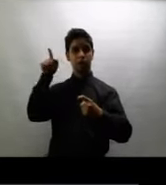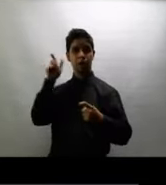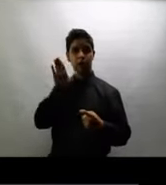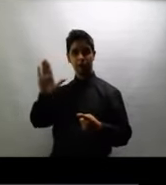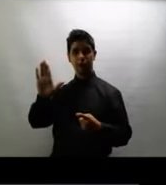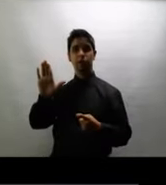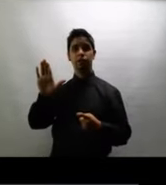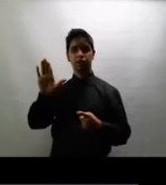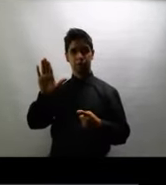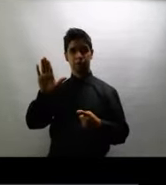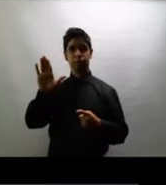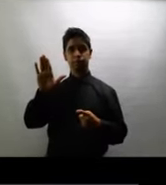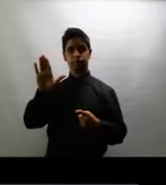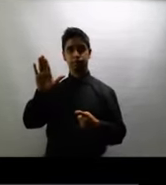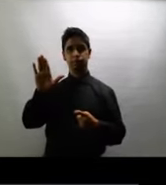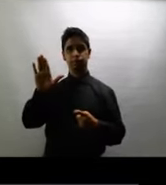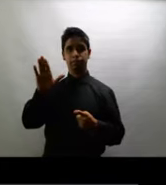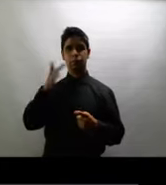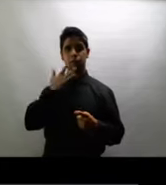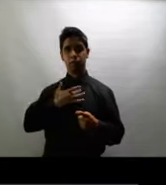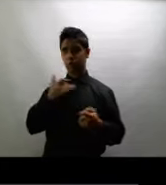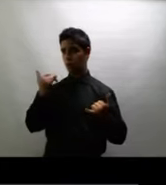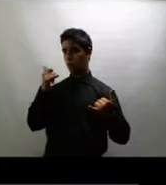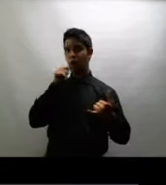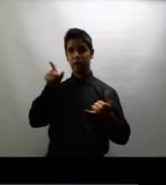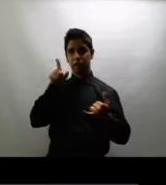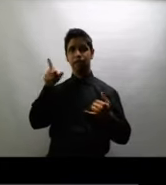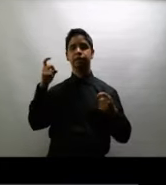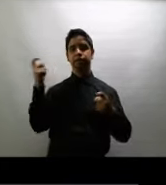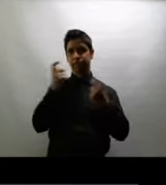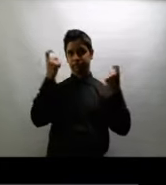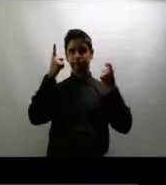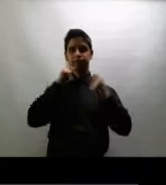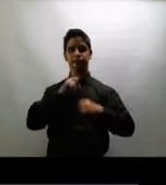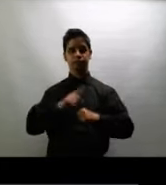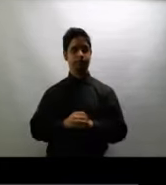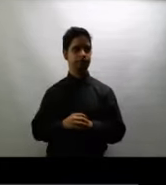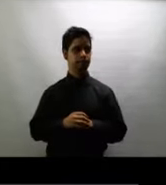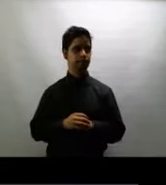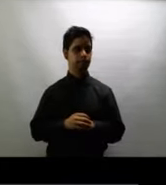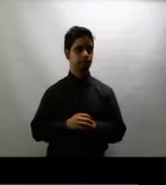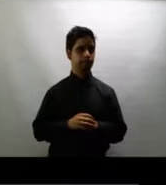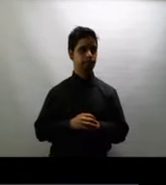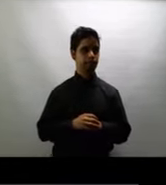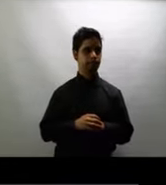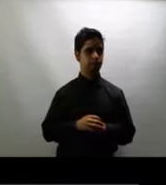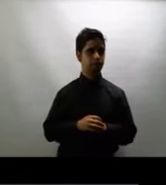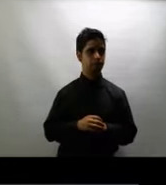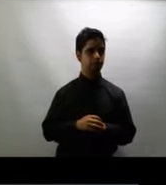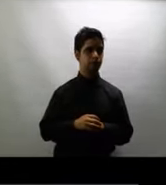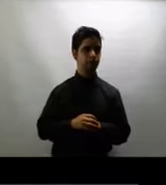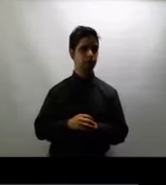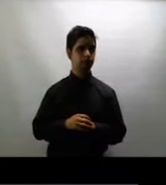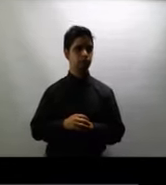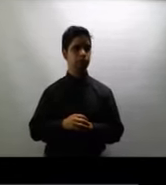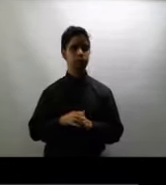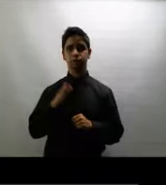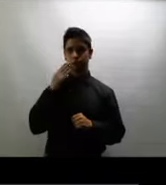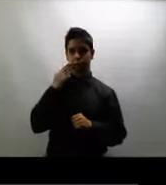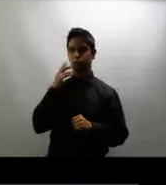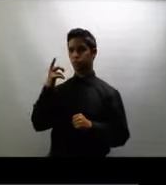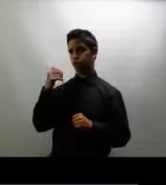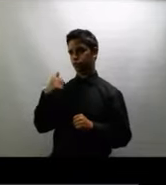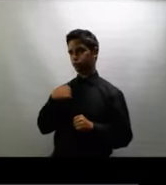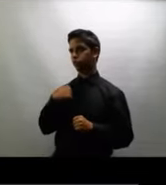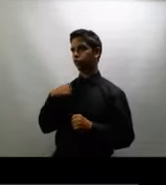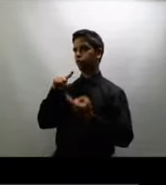Viste, ayer. Y entonces hoy pues ya está celebrando. Sí, pero y que conste que yo soy amigo de ella en Facebook. Okay.